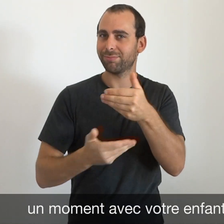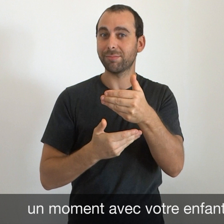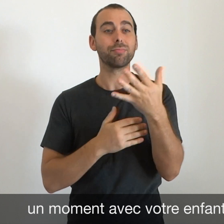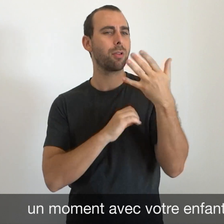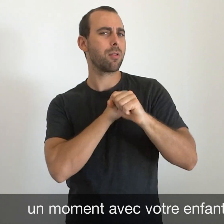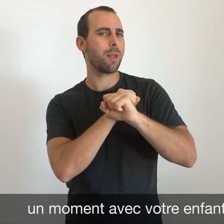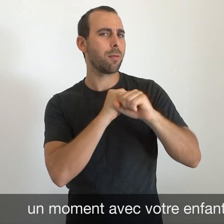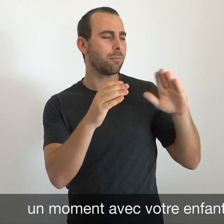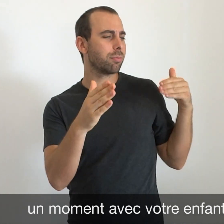enfant.